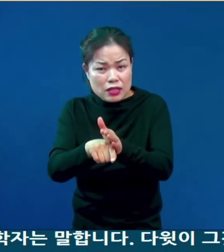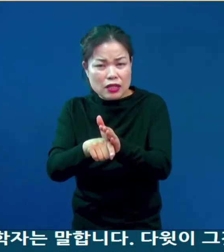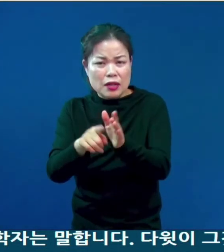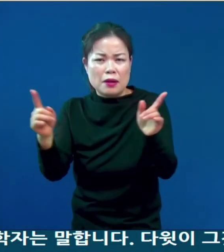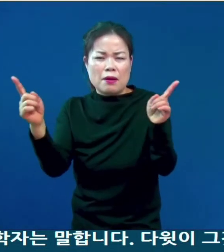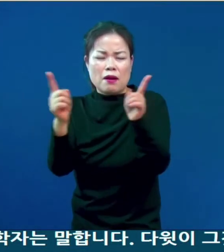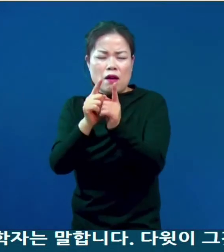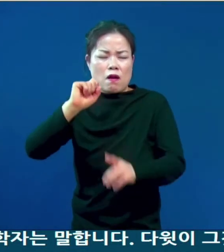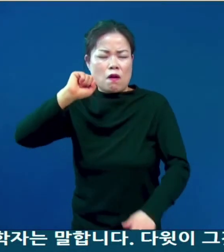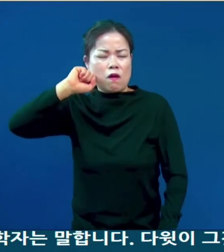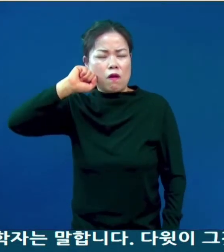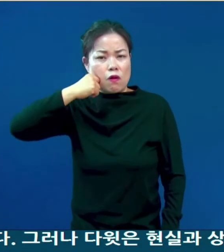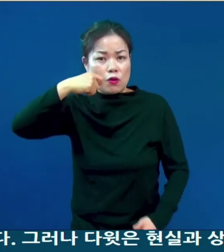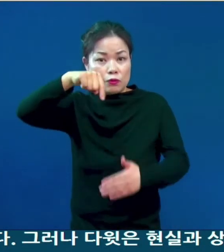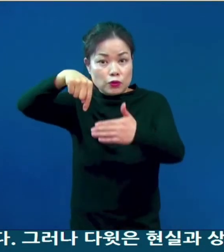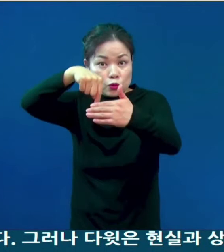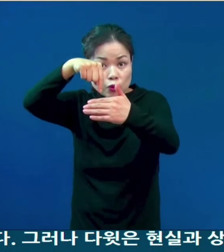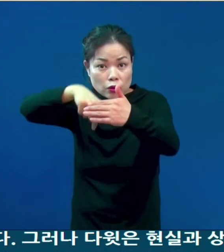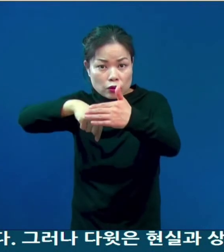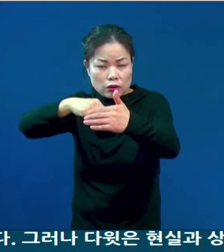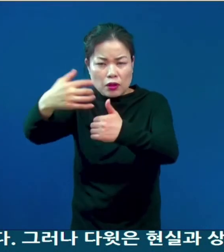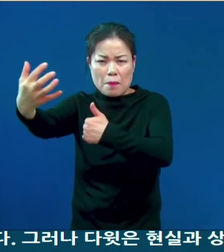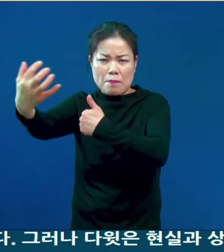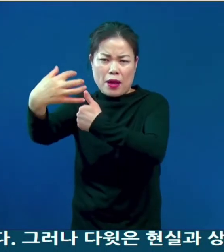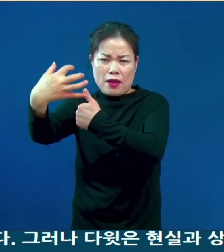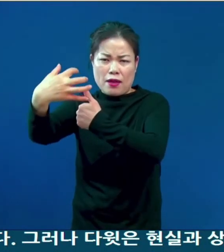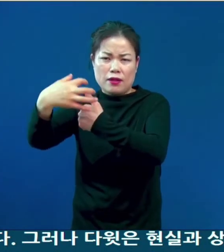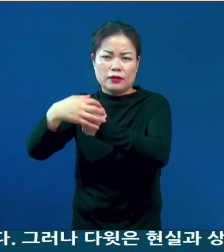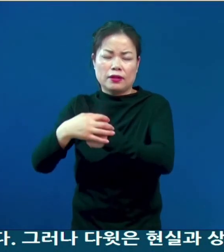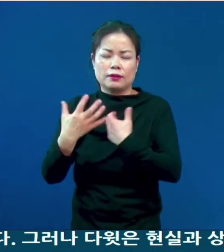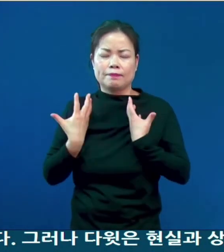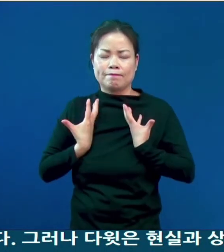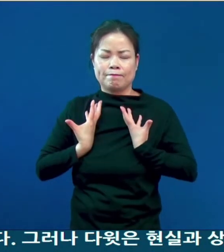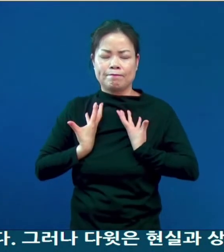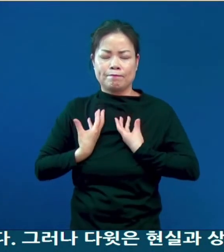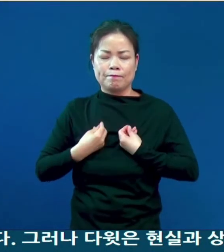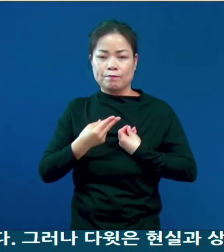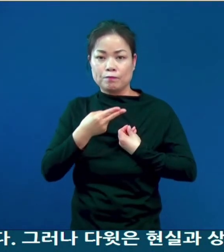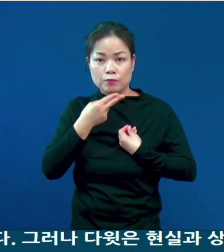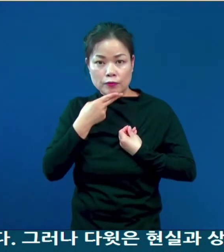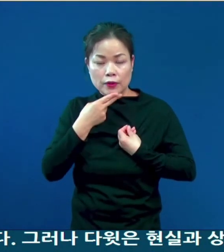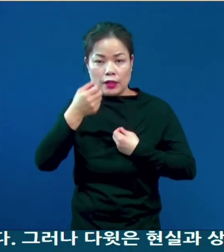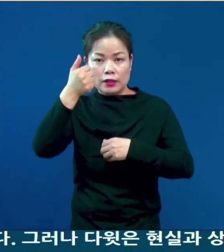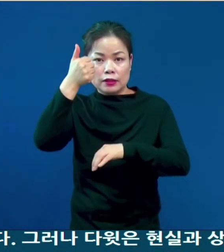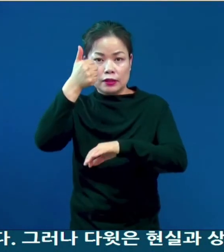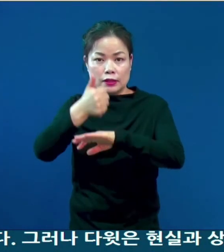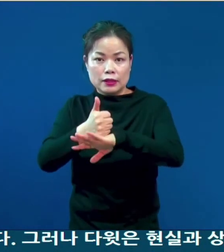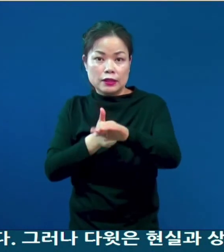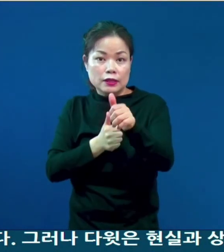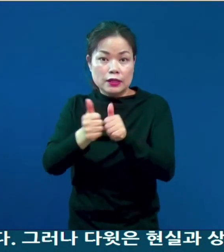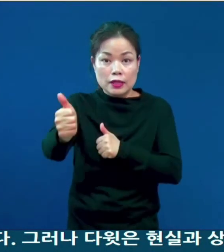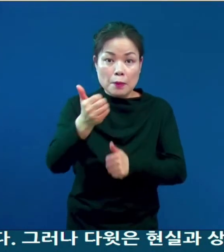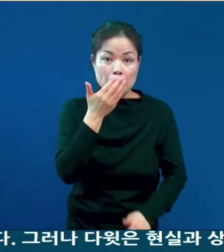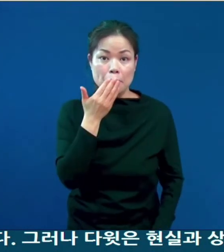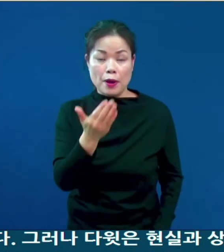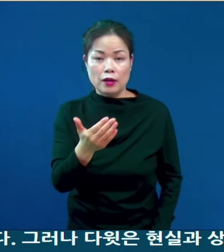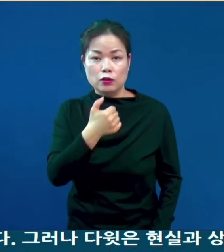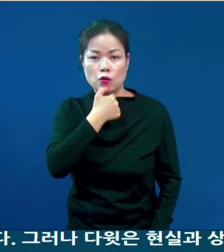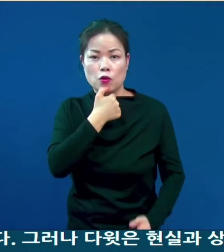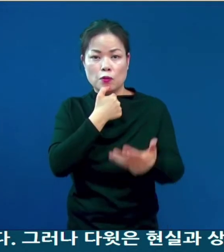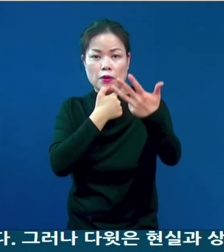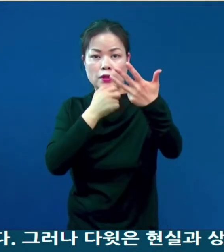닥치는 고난 속에서도, 박해 앞에서도 낙심하지 않고 끝까지 버틸 수 있었던 이유에 대해서 로마서